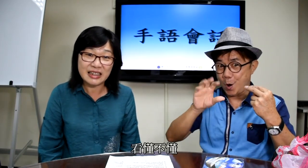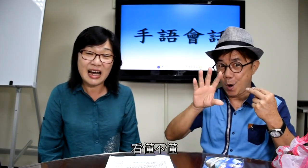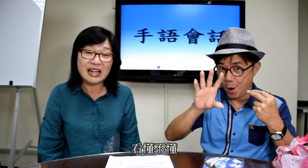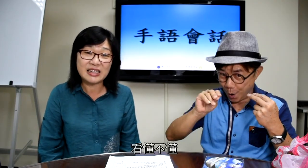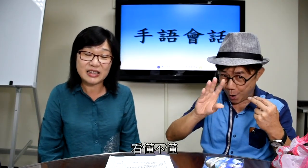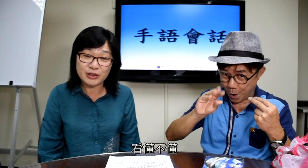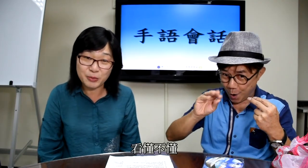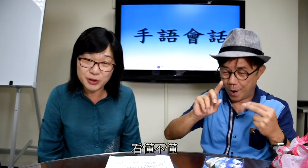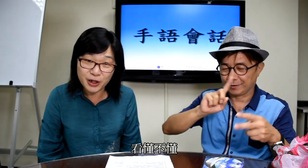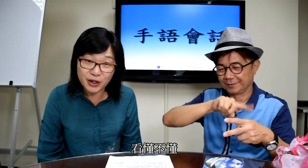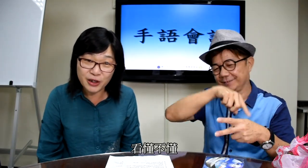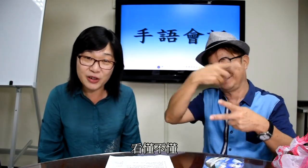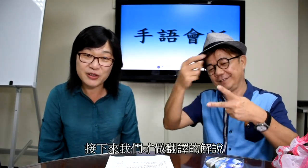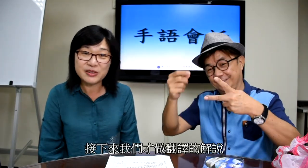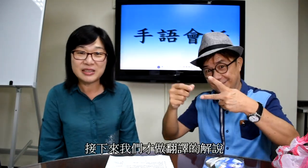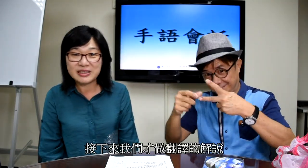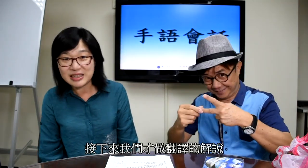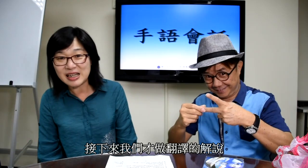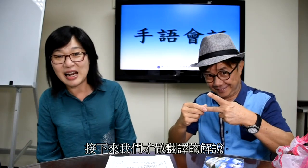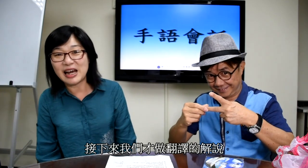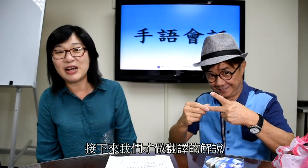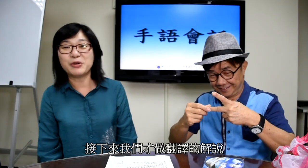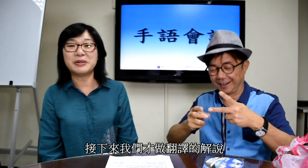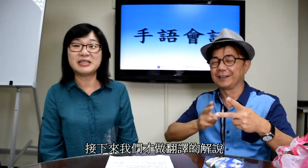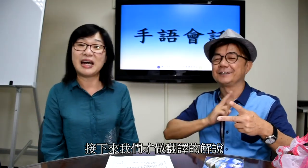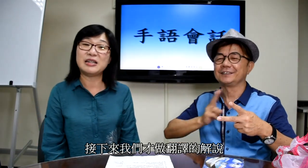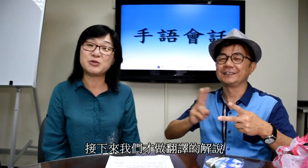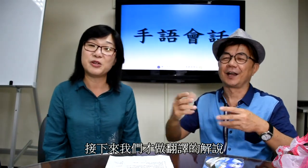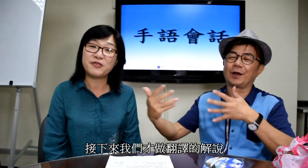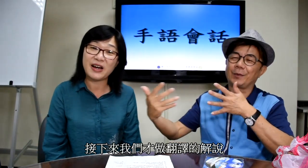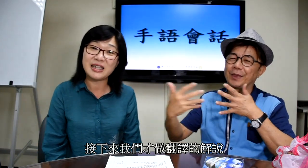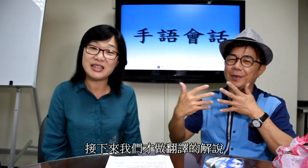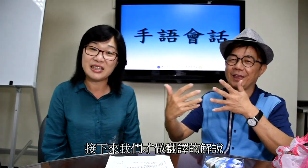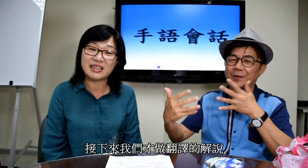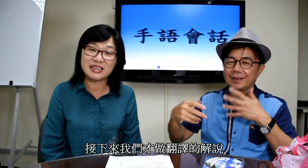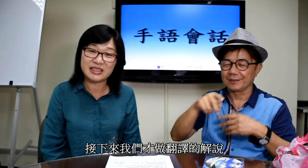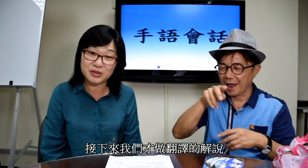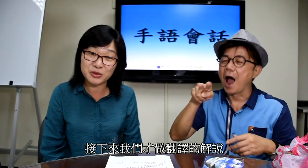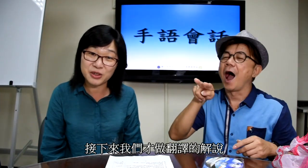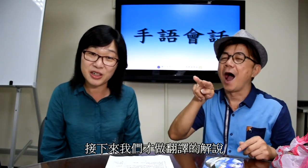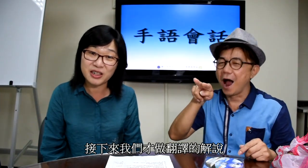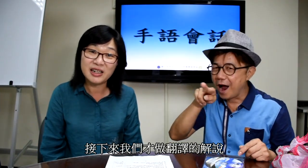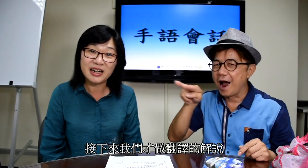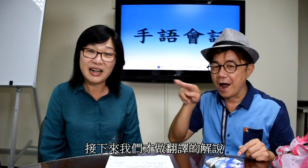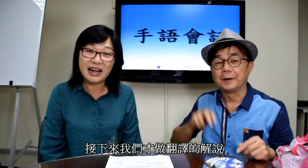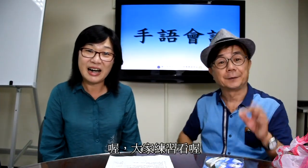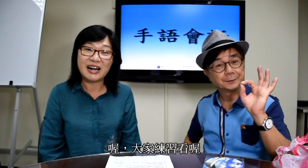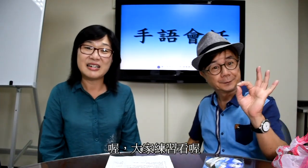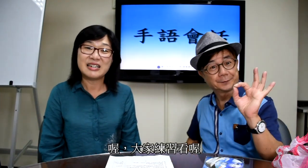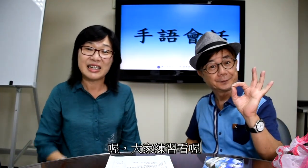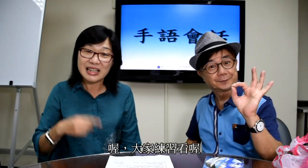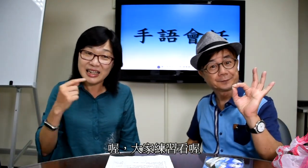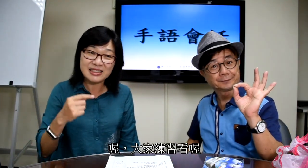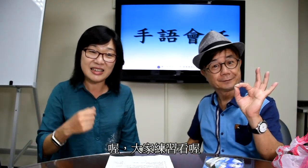看懂不懂？接下来我们才做翻译的解说。好，大家练习看